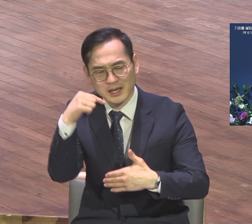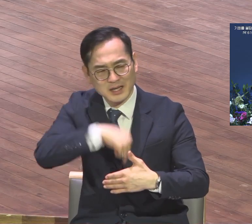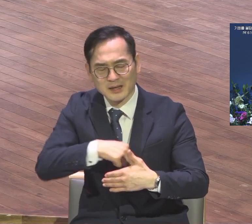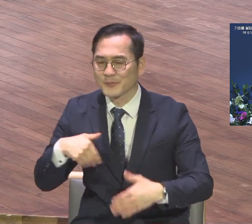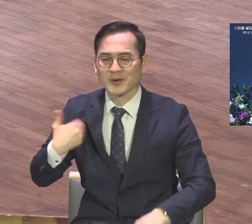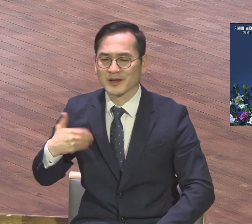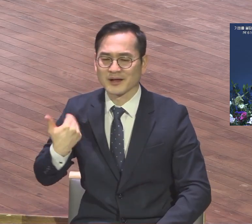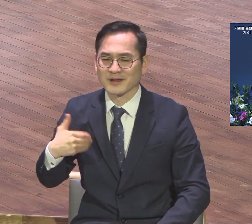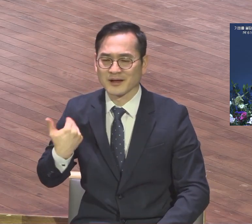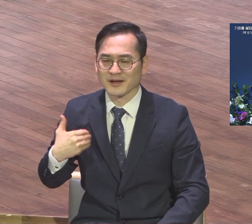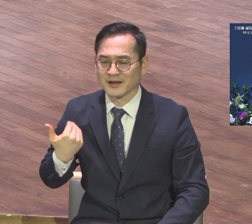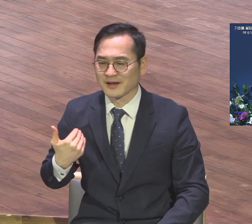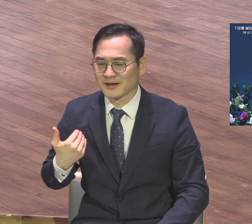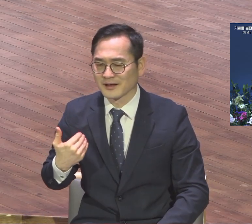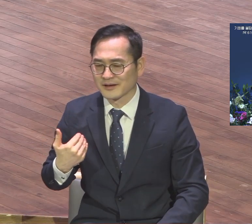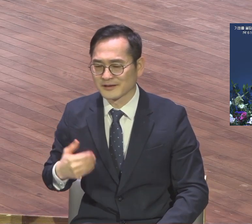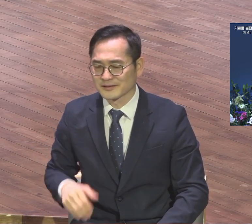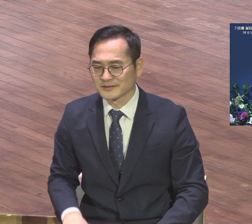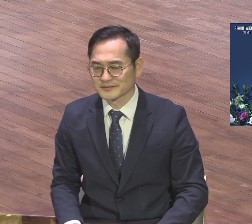예수가 누군지를 몰라.